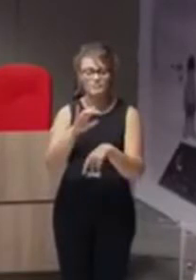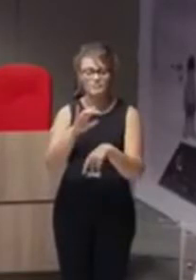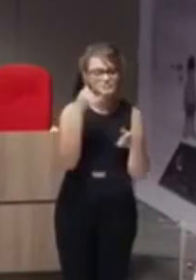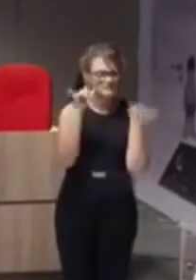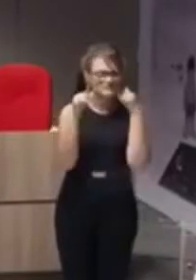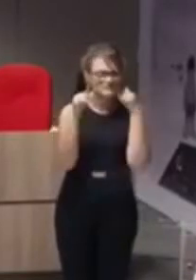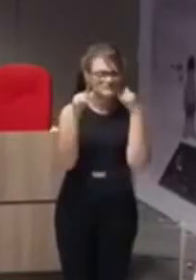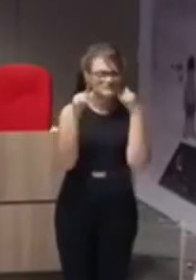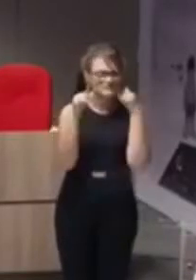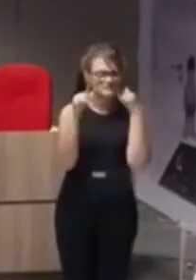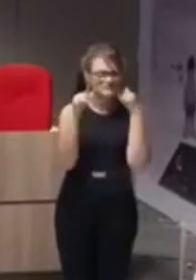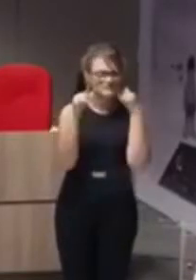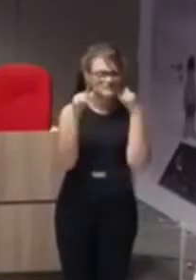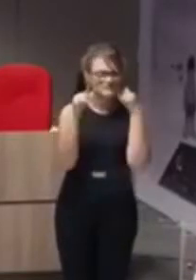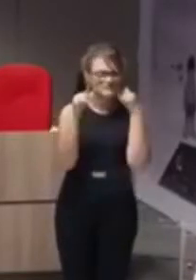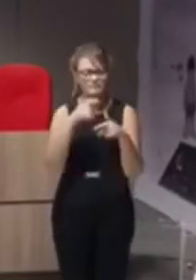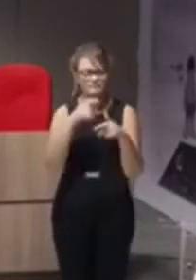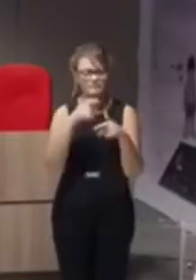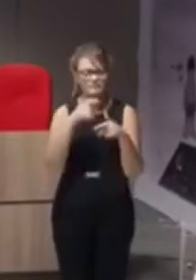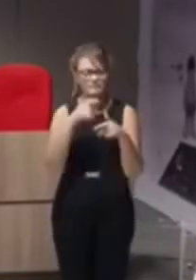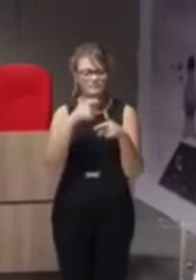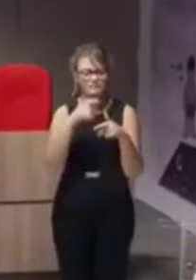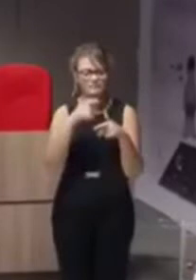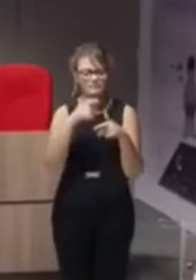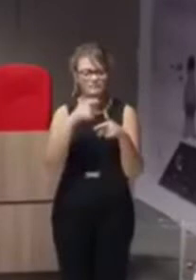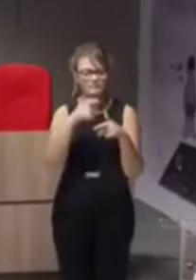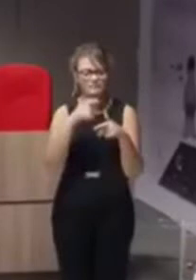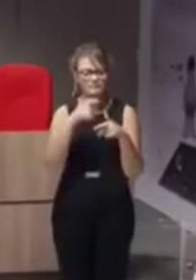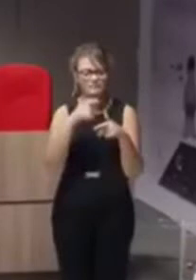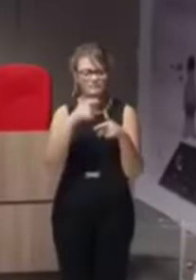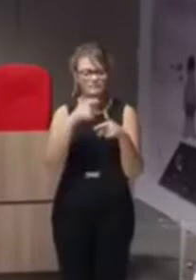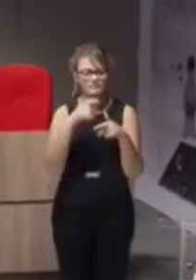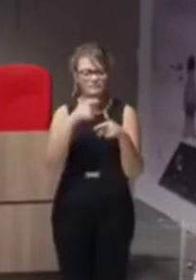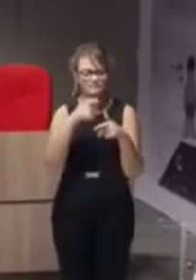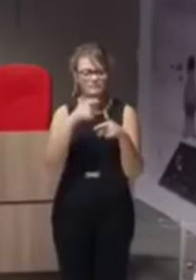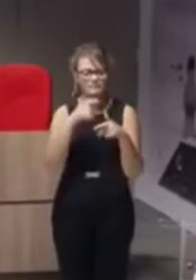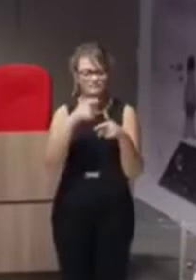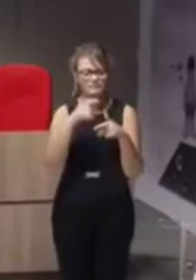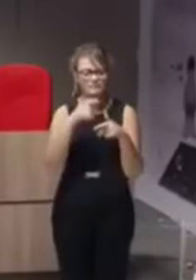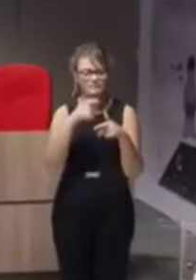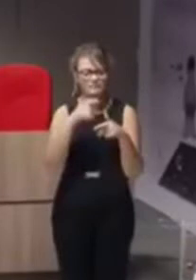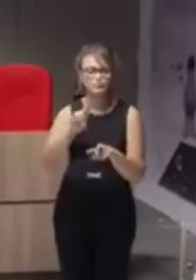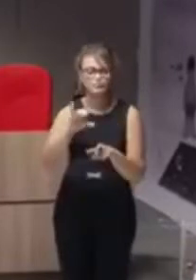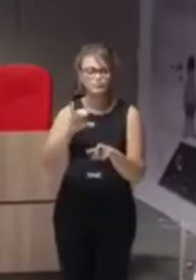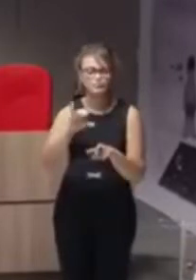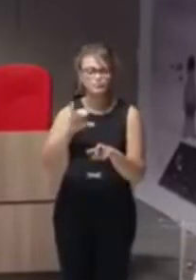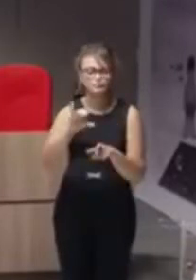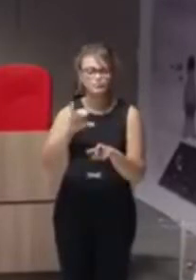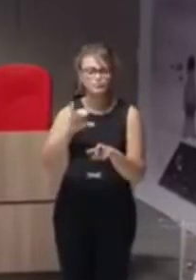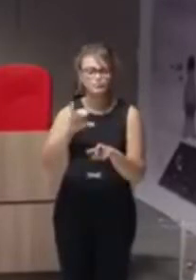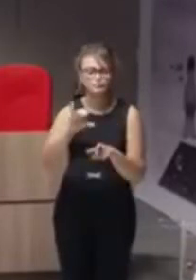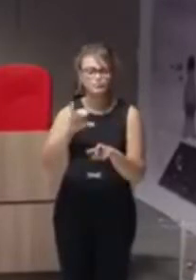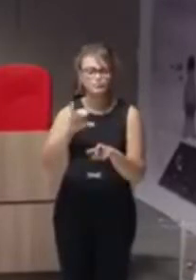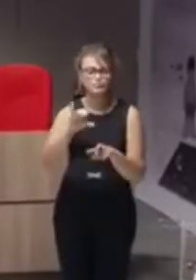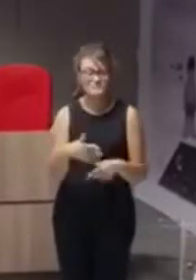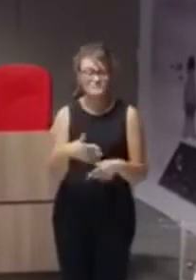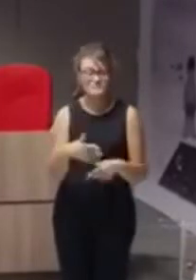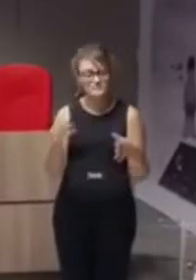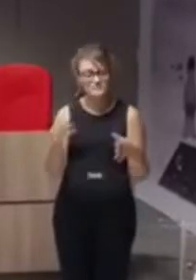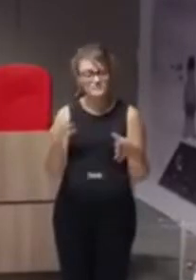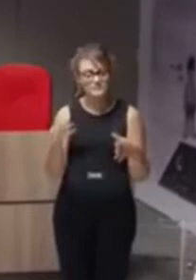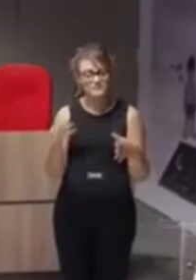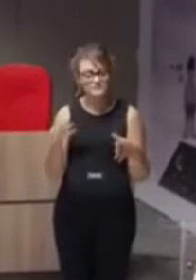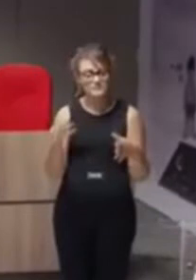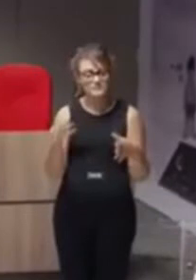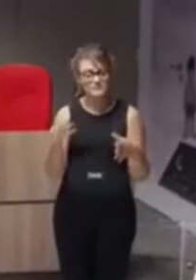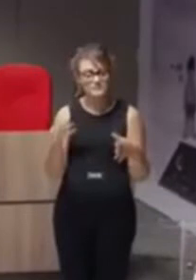Tortura, o Dr. Lúcio Costa aqui também, fazendo presente. Então, Quero deixar o meu agradecimento, minha satisfação por trabalhar